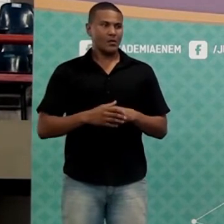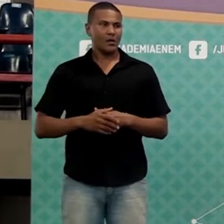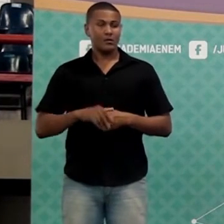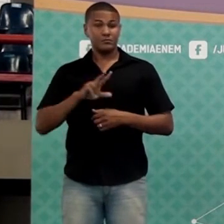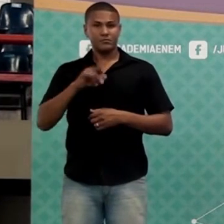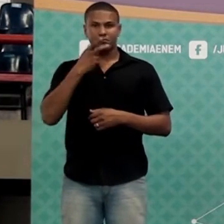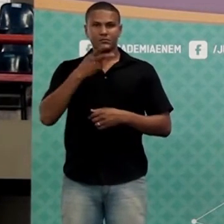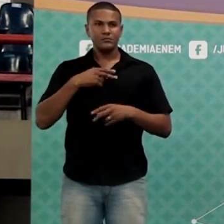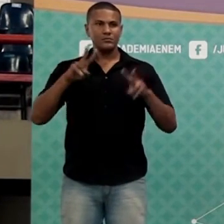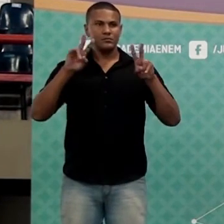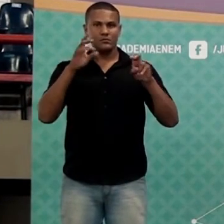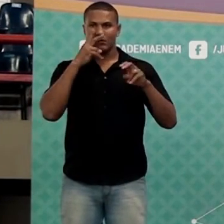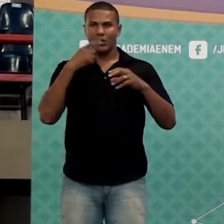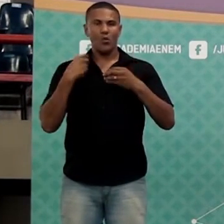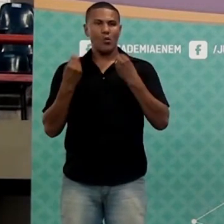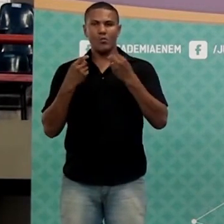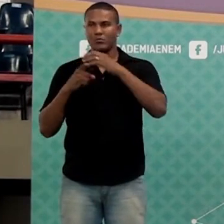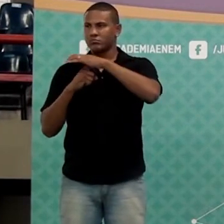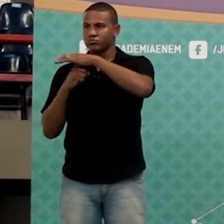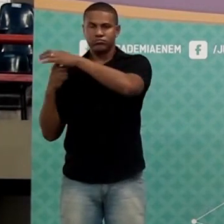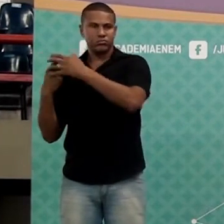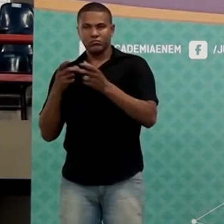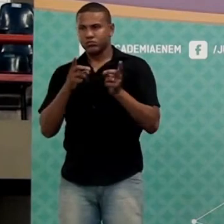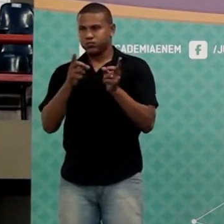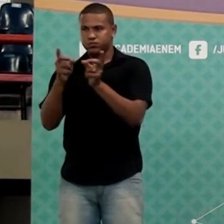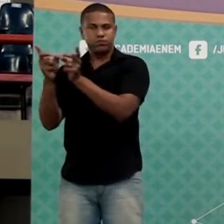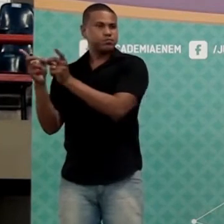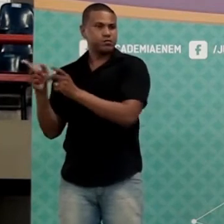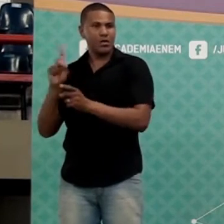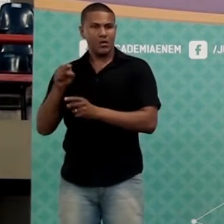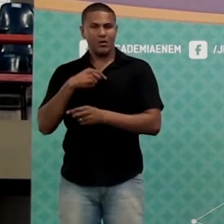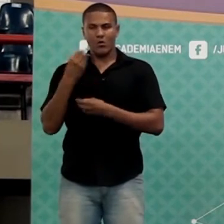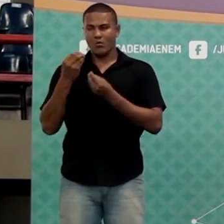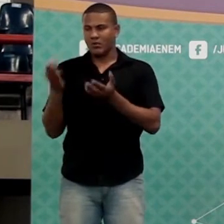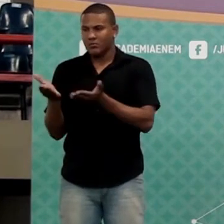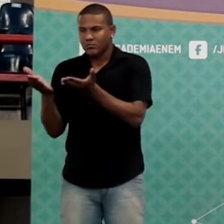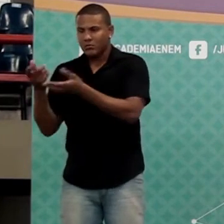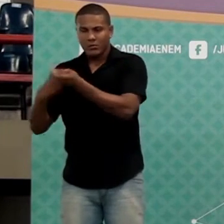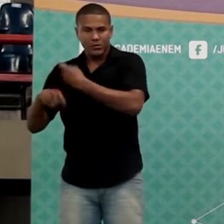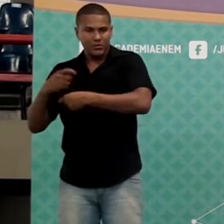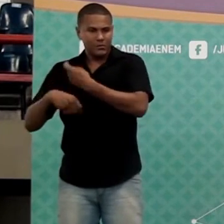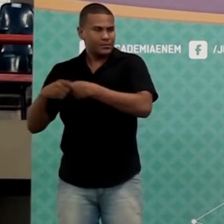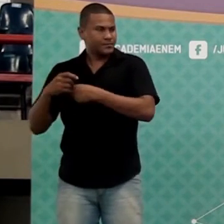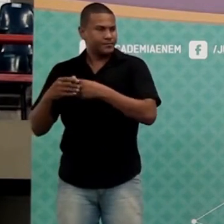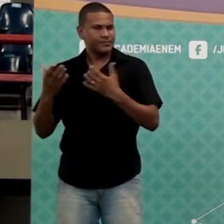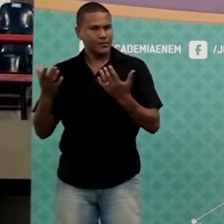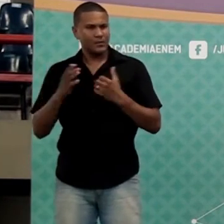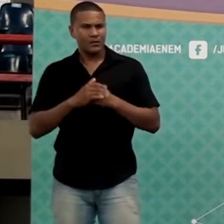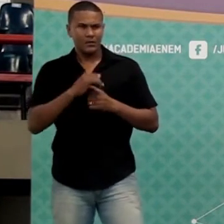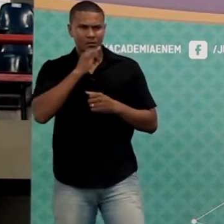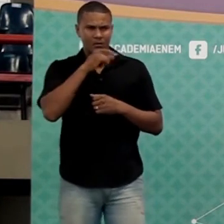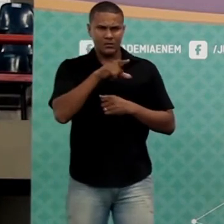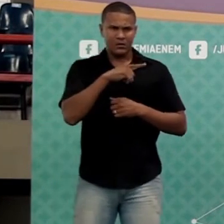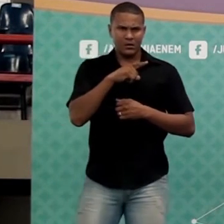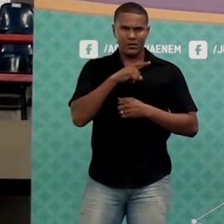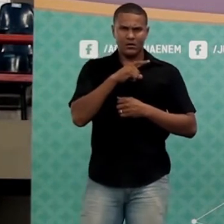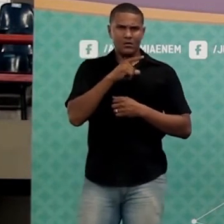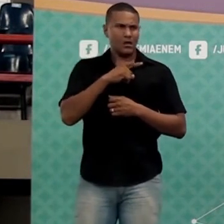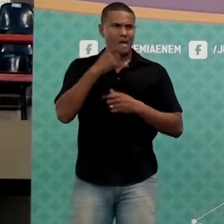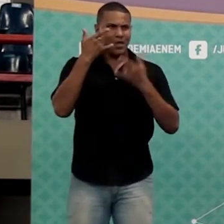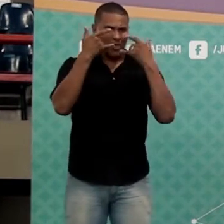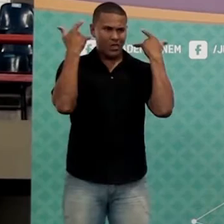que eu vou falar como é que o rei faz para estimular a economia. Professor, essa fase aqui já tem capitalismo?